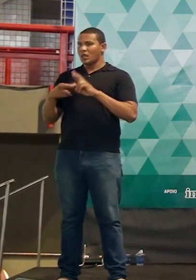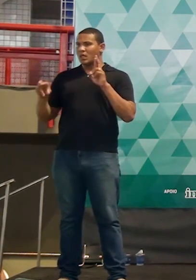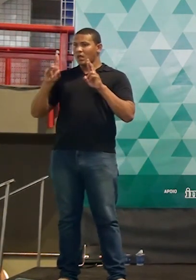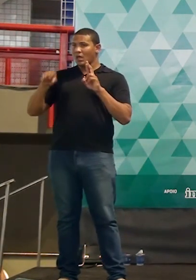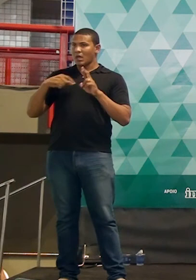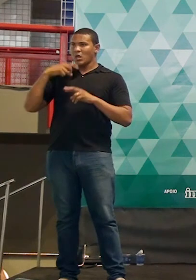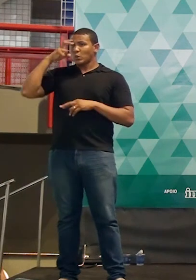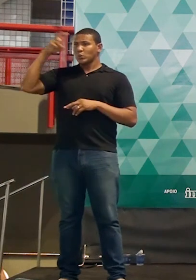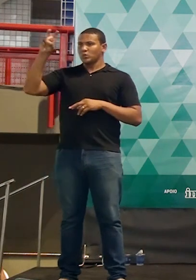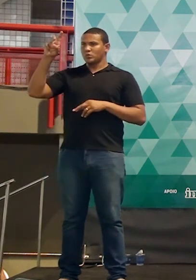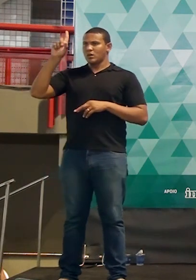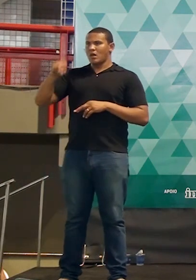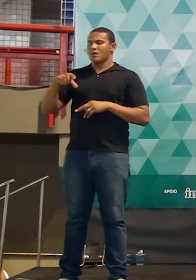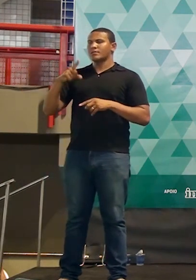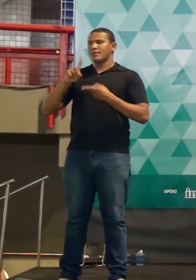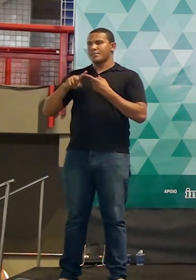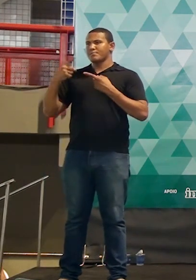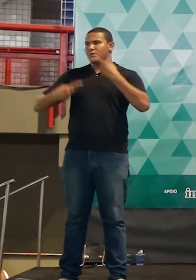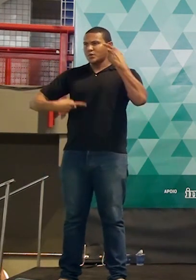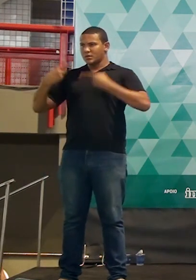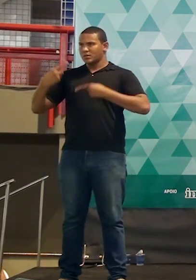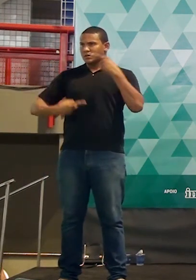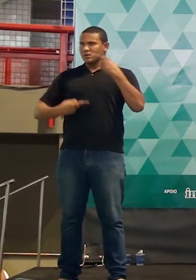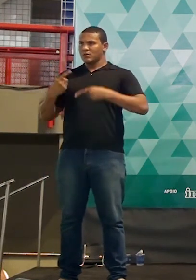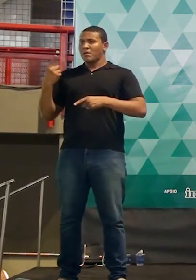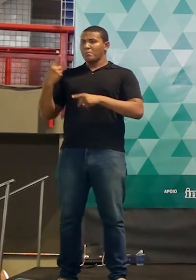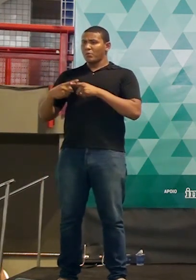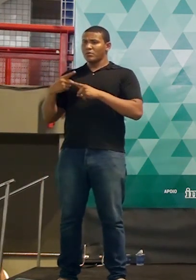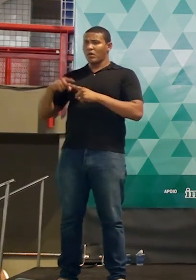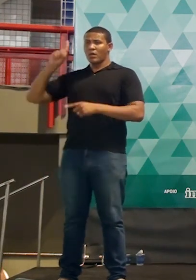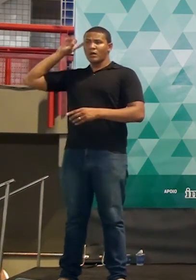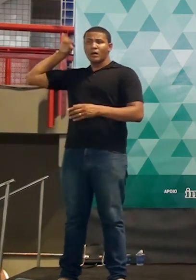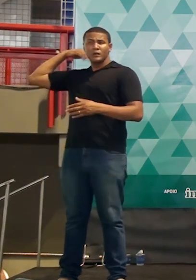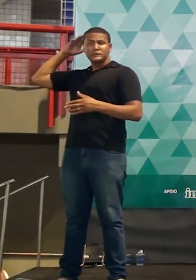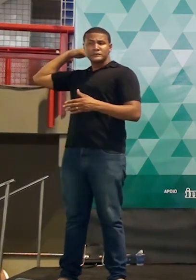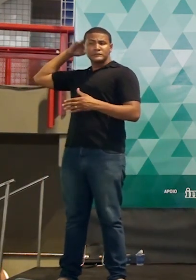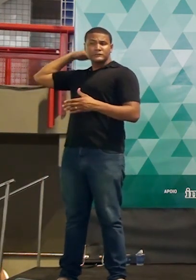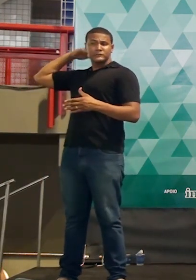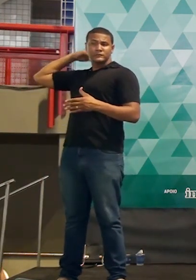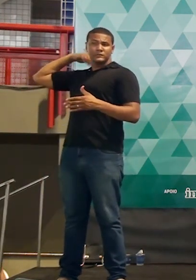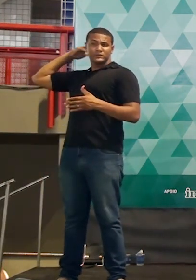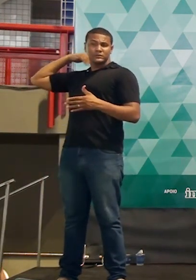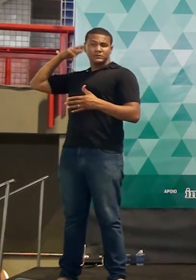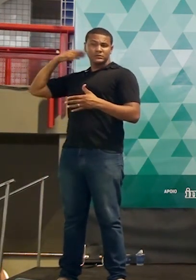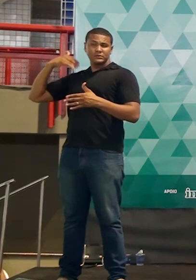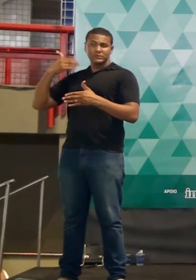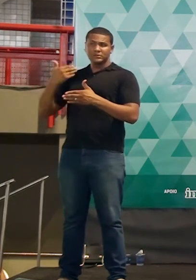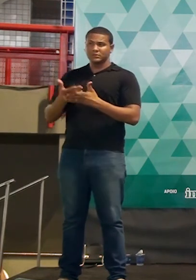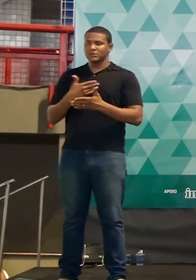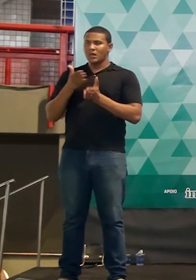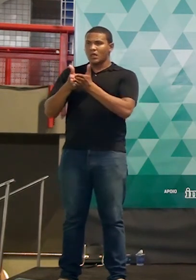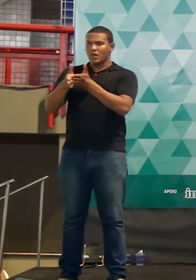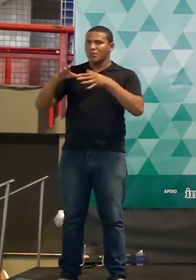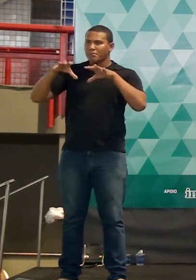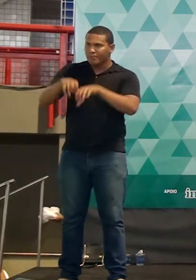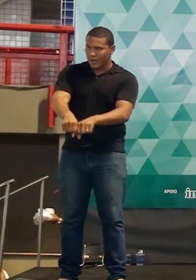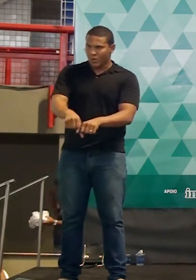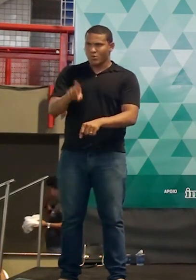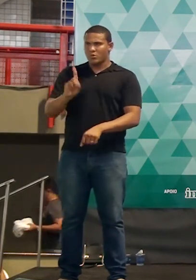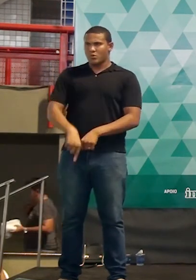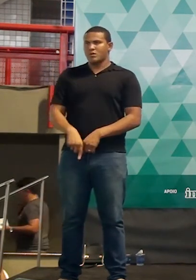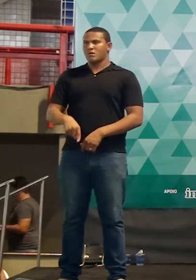questão cultural e política, porque ela vem desde o processo da colonização, quando se queria impor